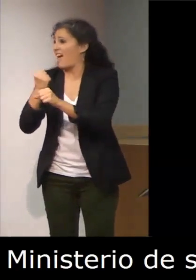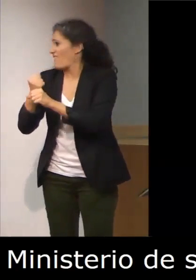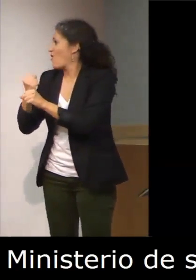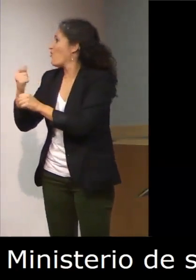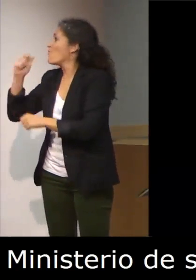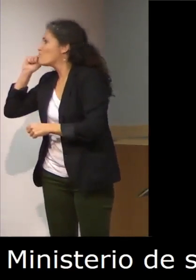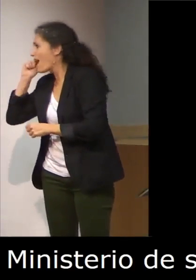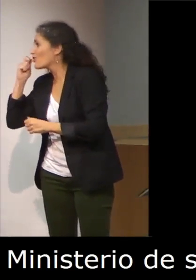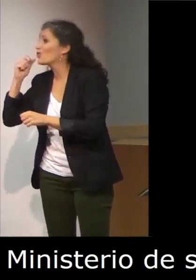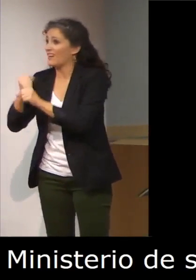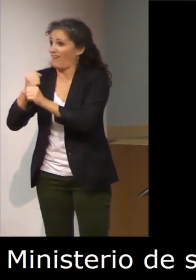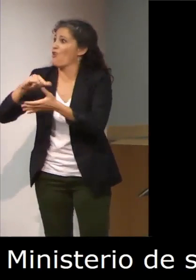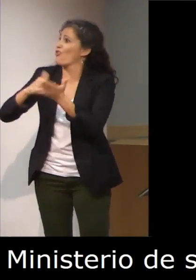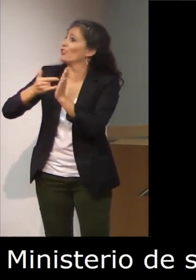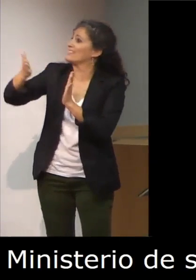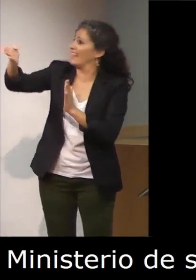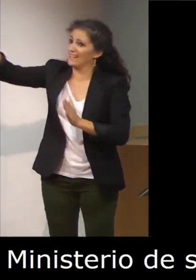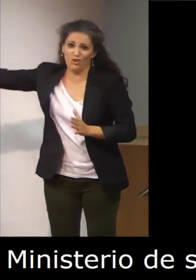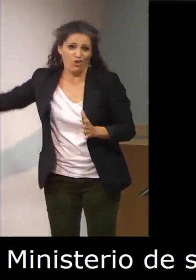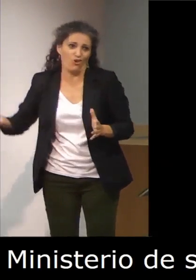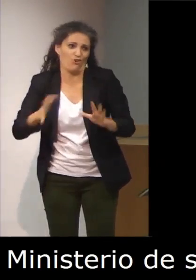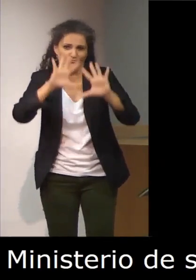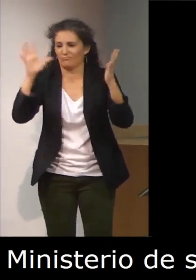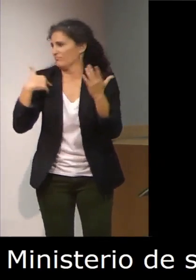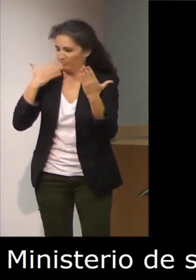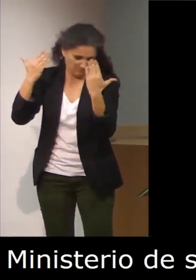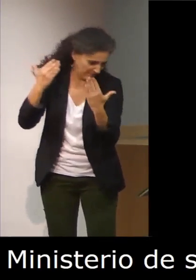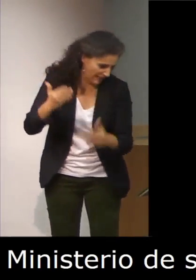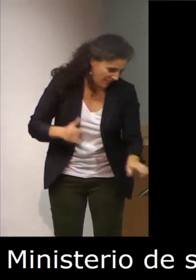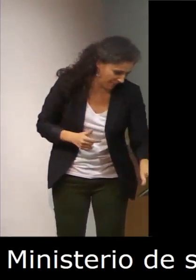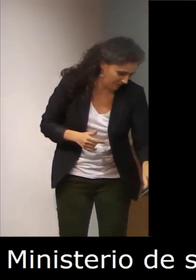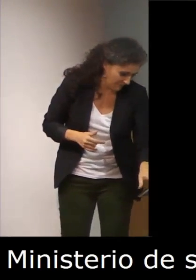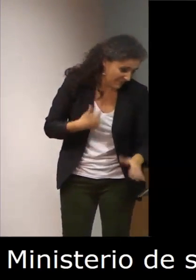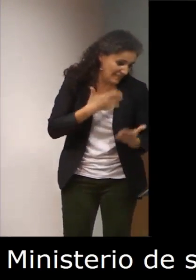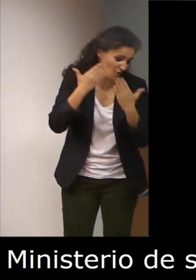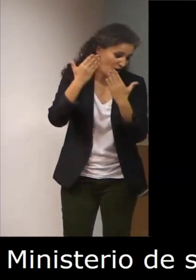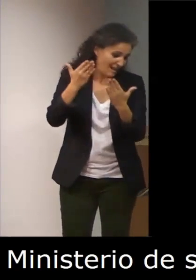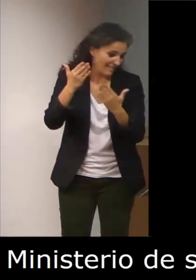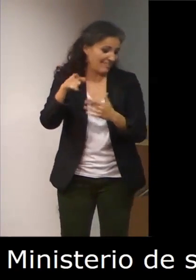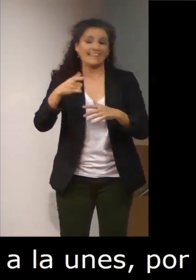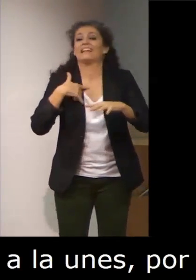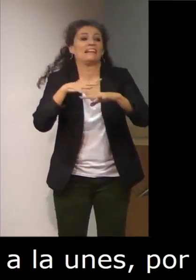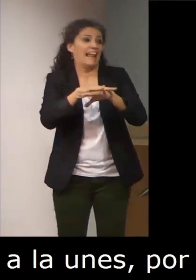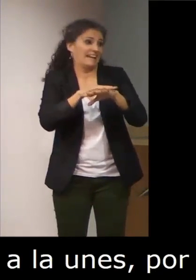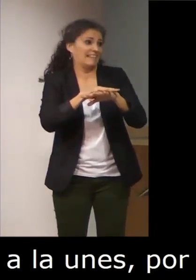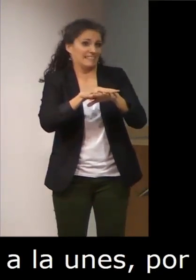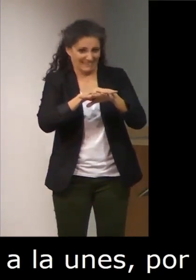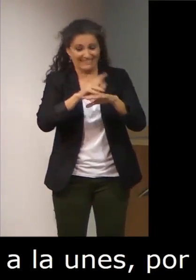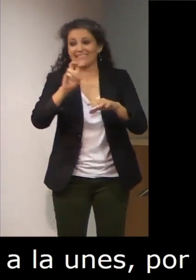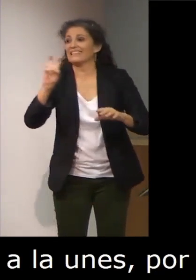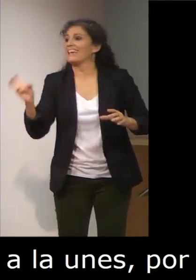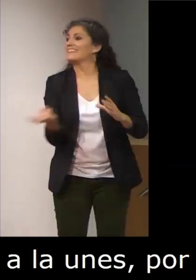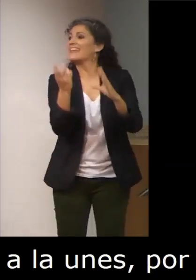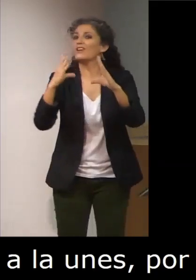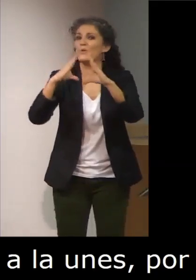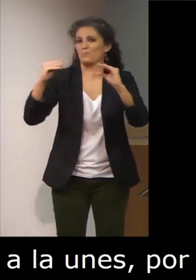espacio tan fabuloso por el trabajo humano y de los técnicos de de esta facultad Quiero agradecer a